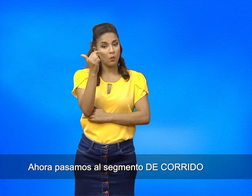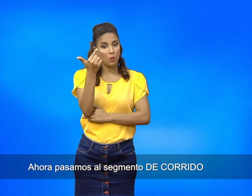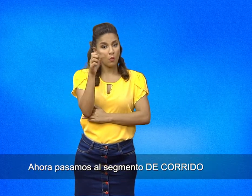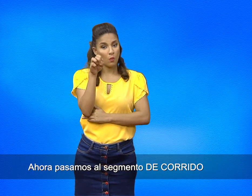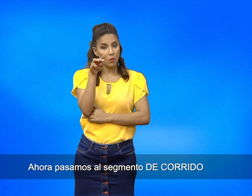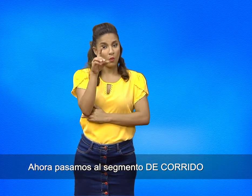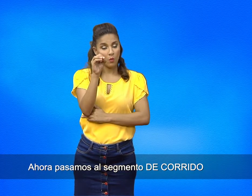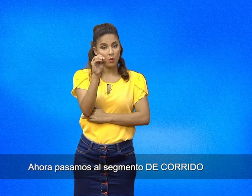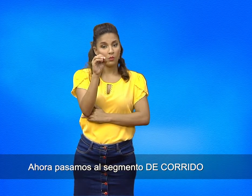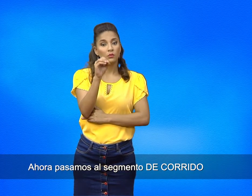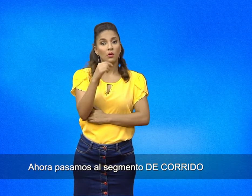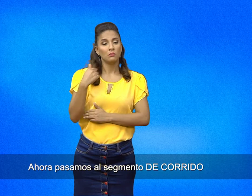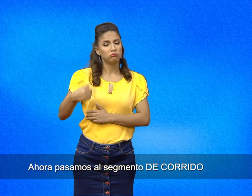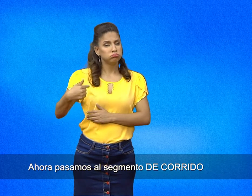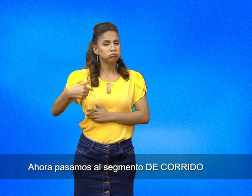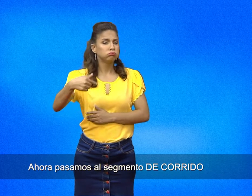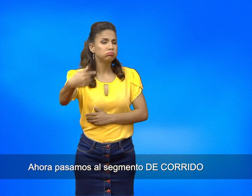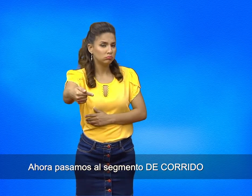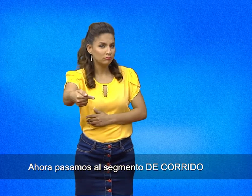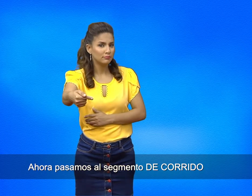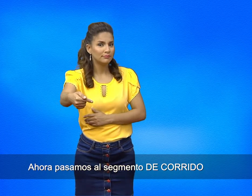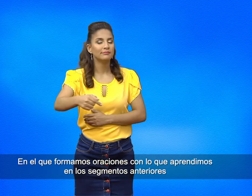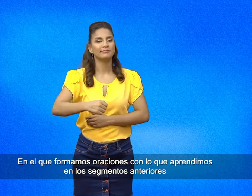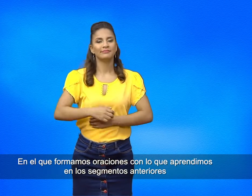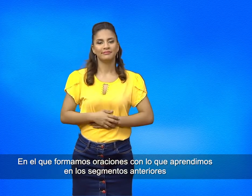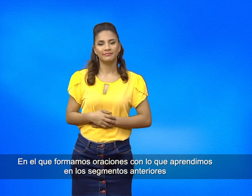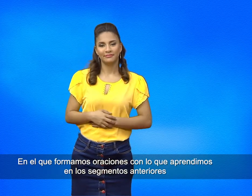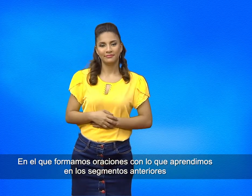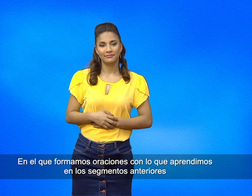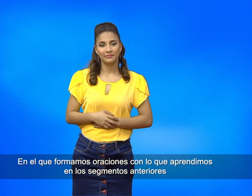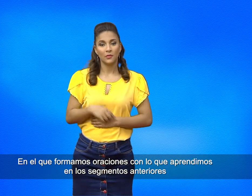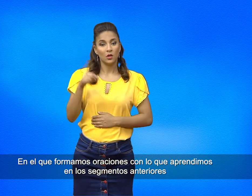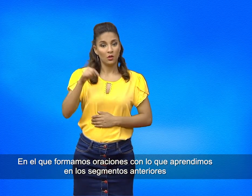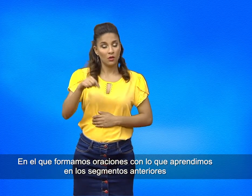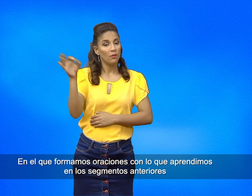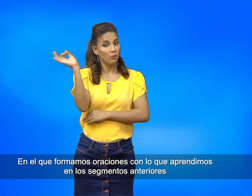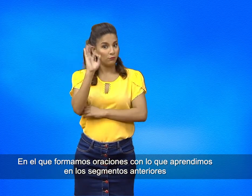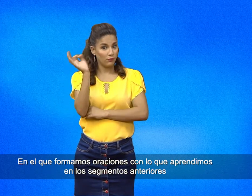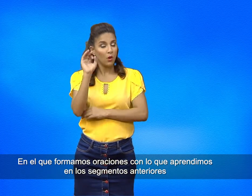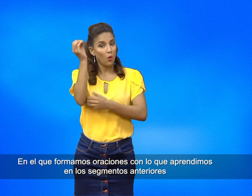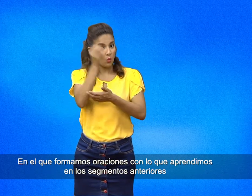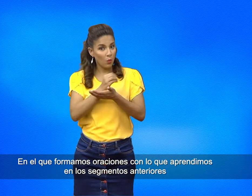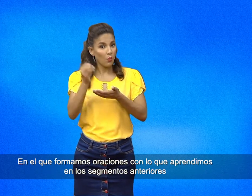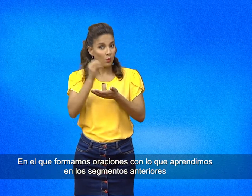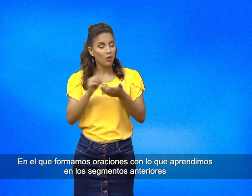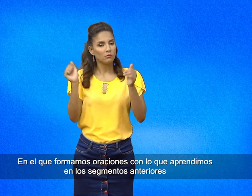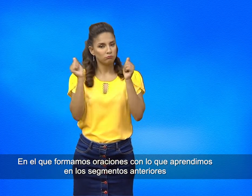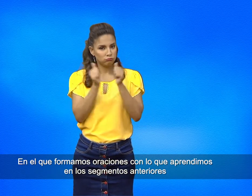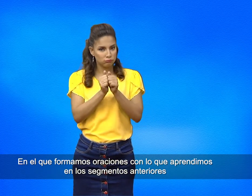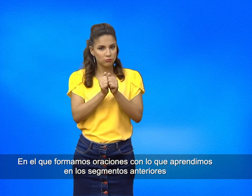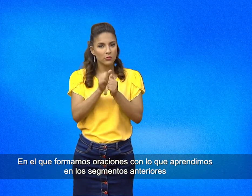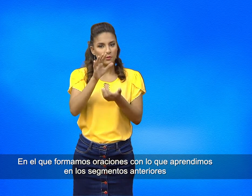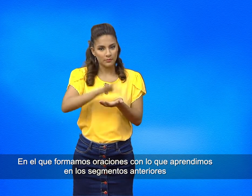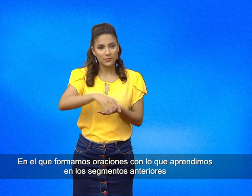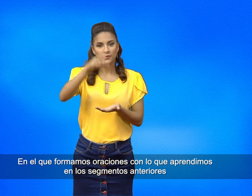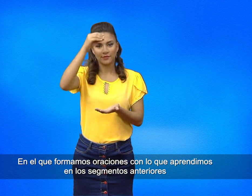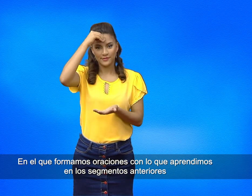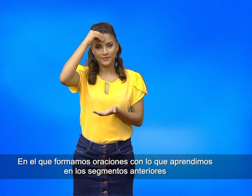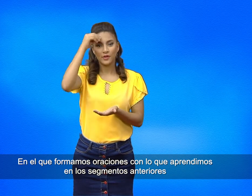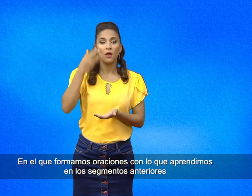segmento de corrido y que formaremos oraciones con lo que aprendimos en el